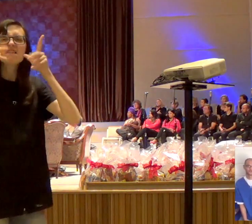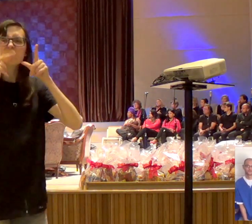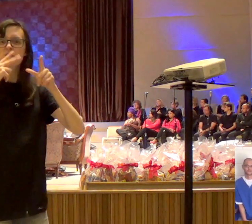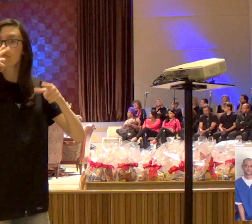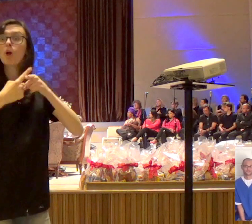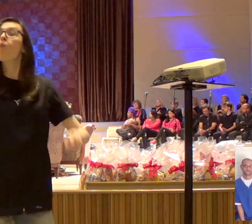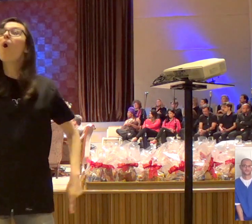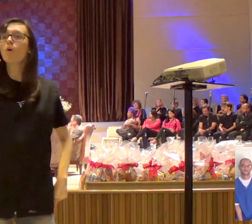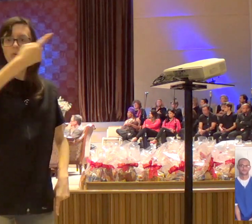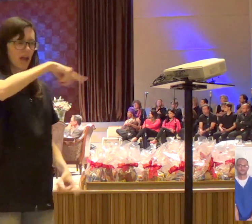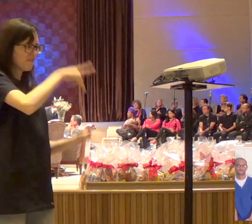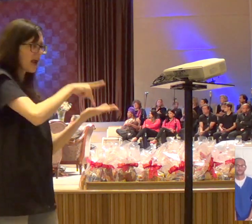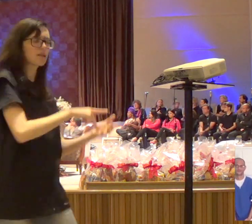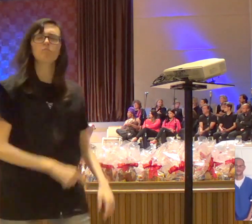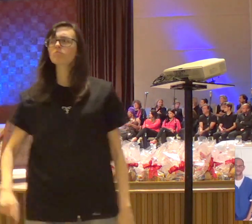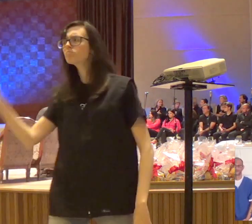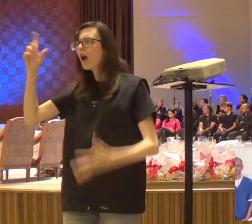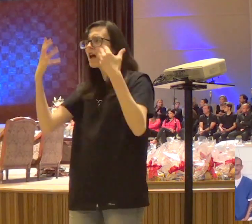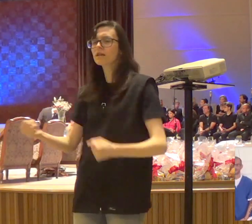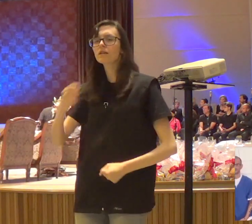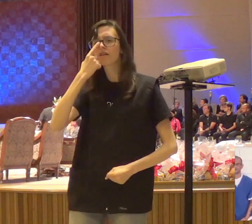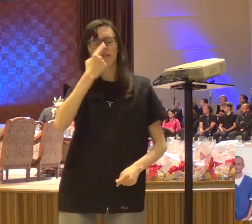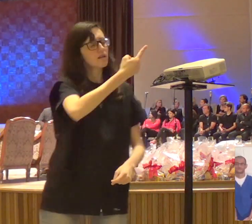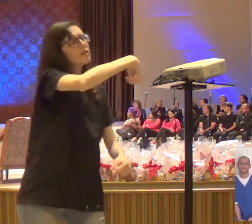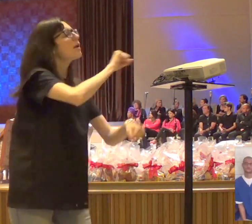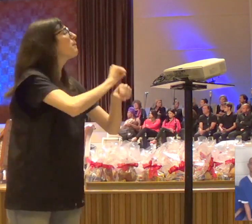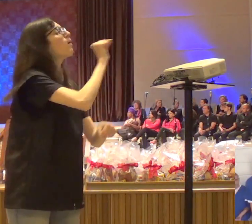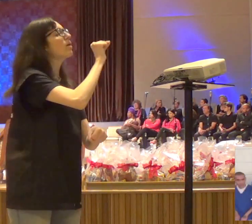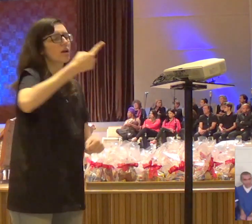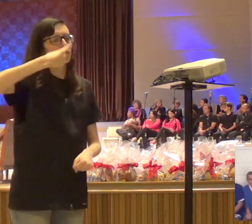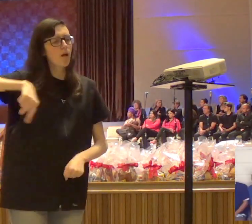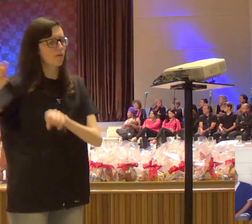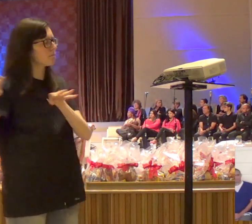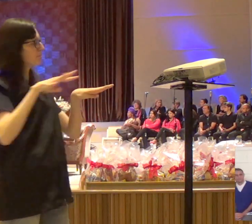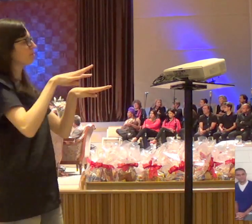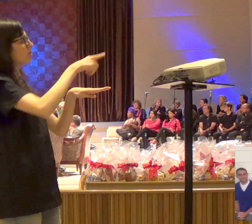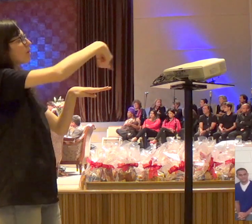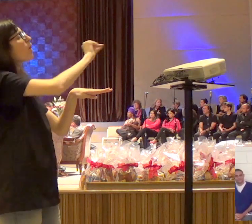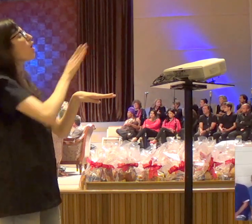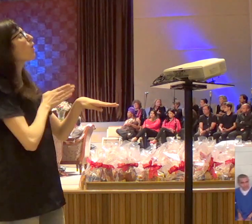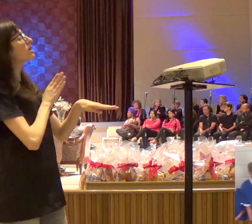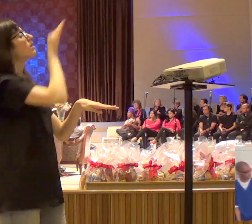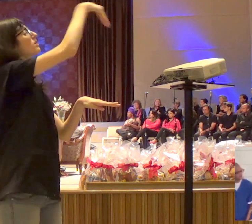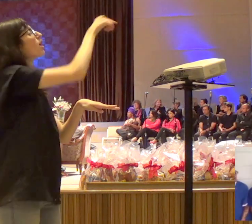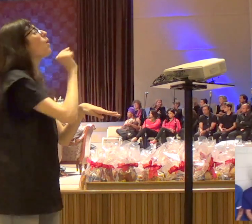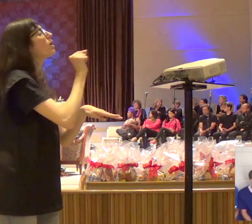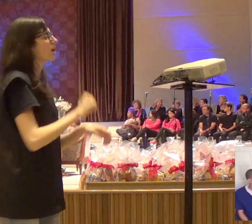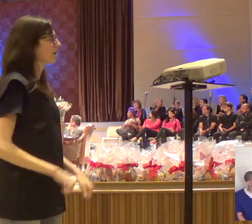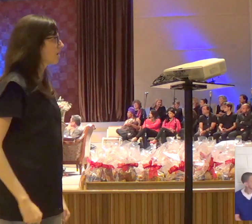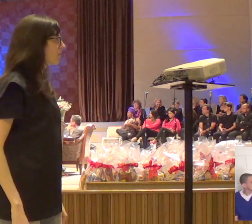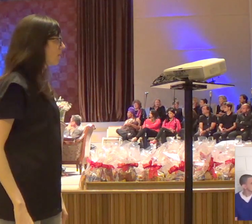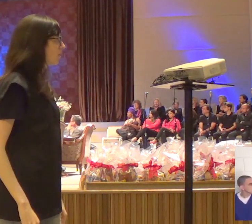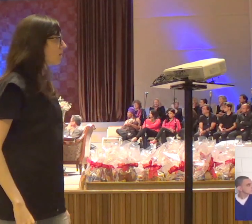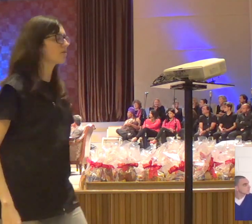world to know about who you are today? O que vocês querem que o mundo saiba sobre vocês, que está no coração de vocês? Eu vou falar aí.